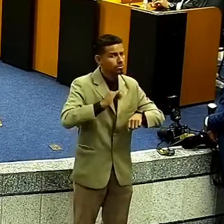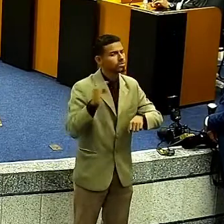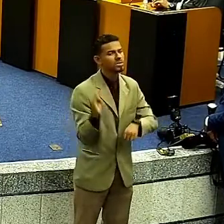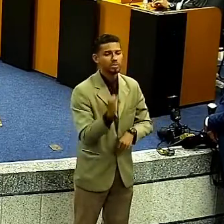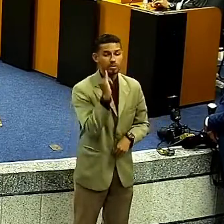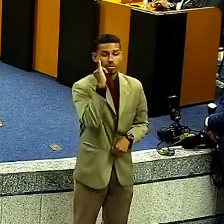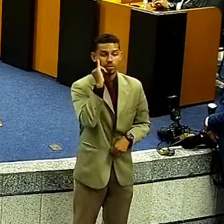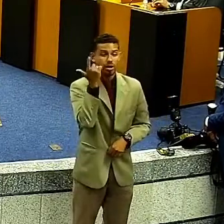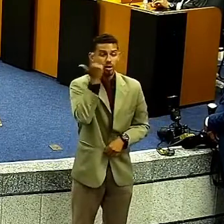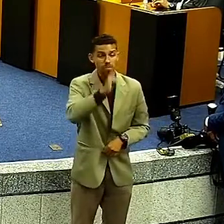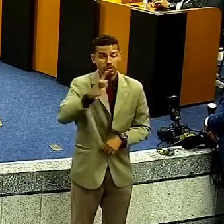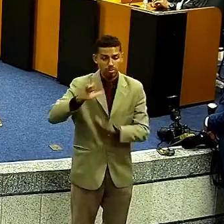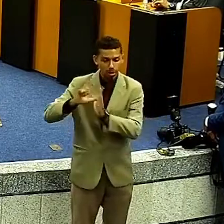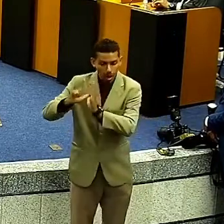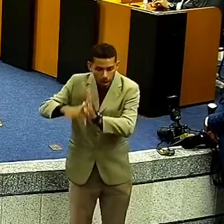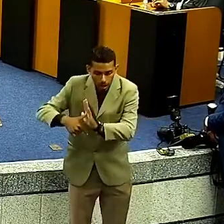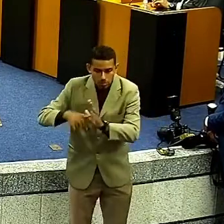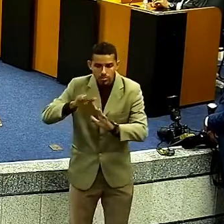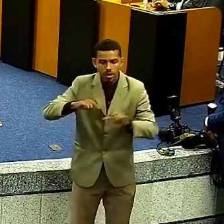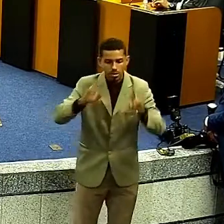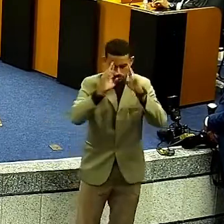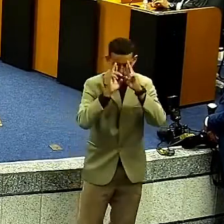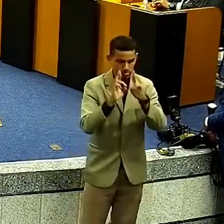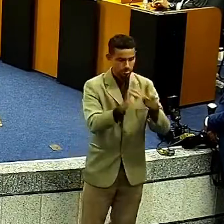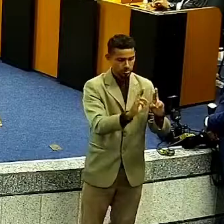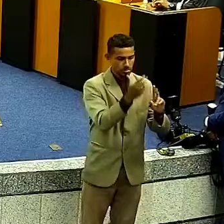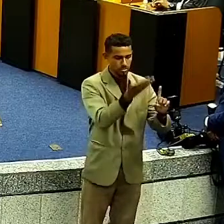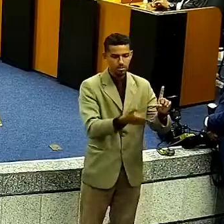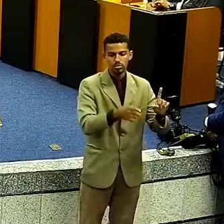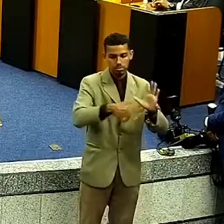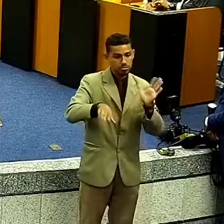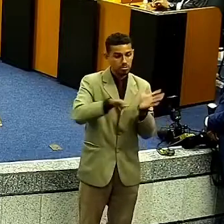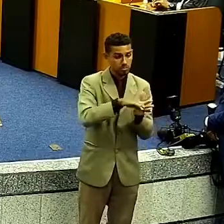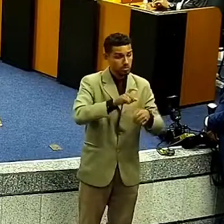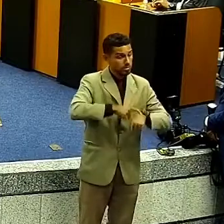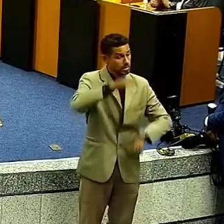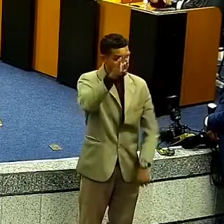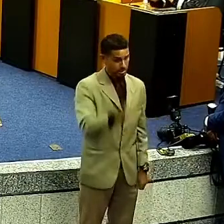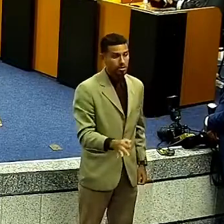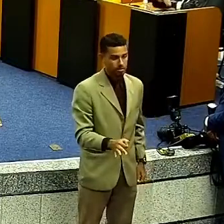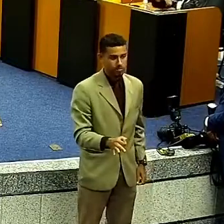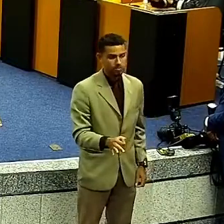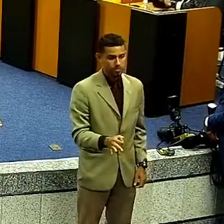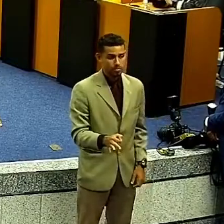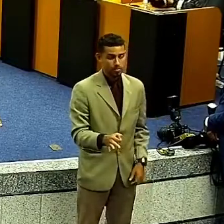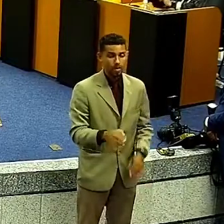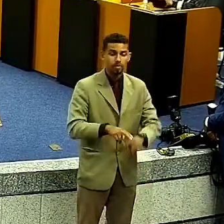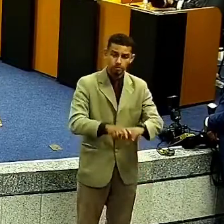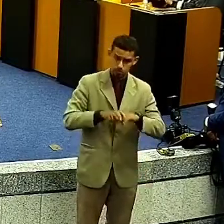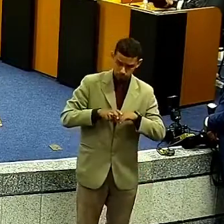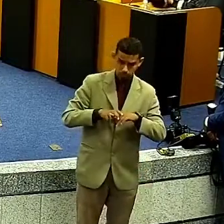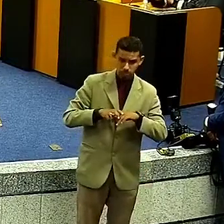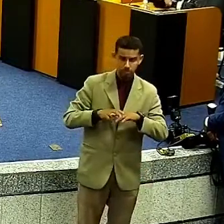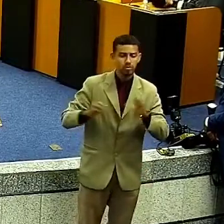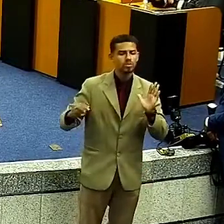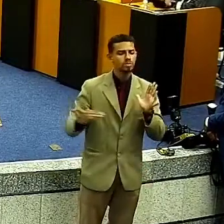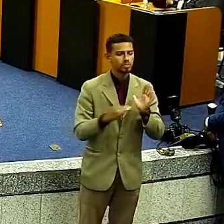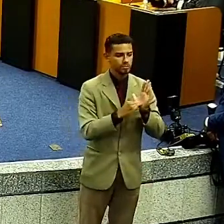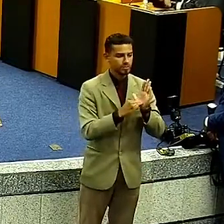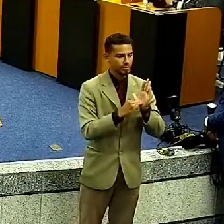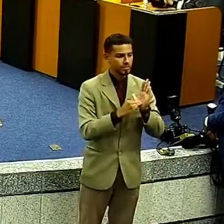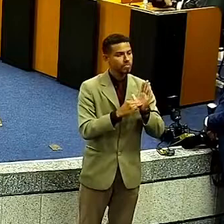relevante do que eventual atraso é o respeito a aqueles que chegaram na hora por esse motivo